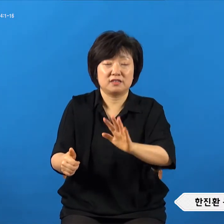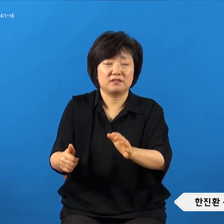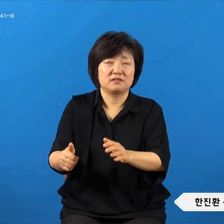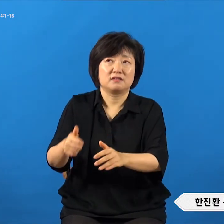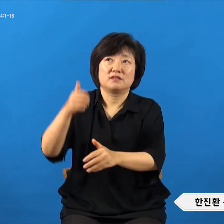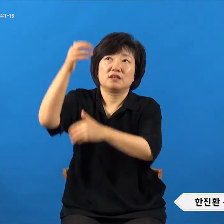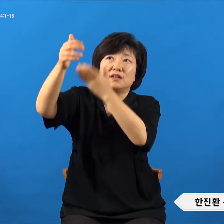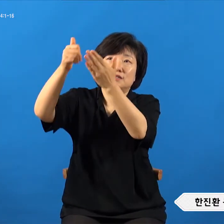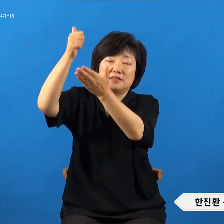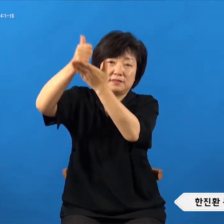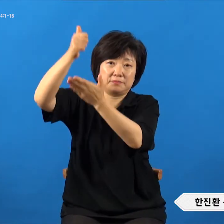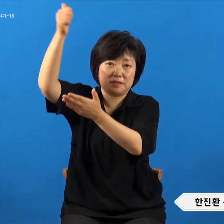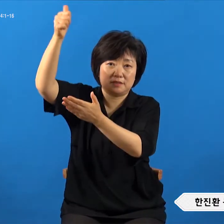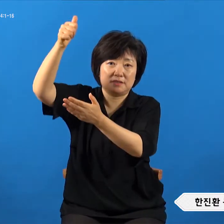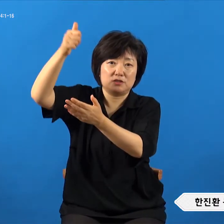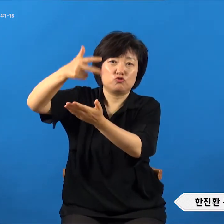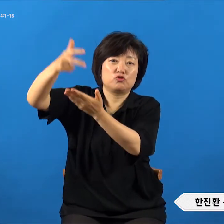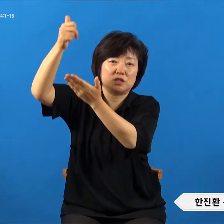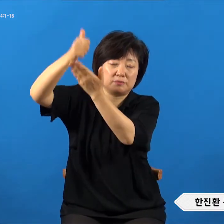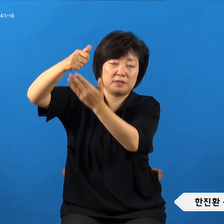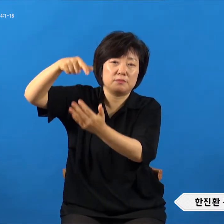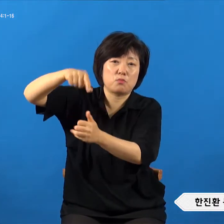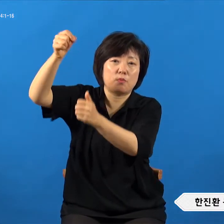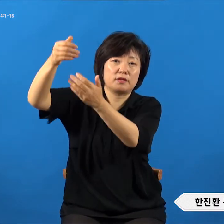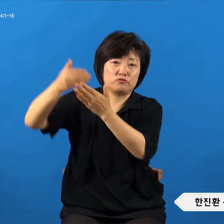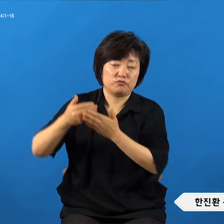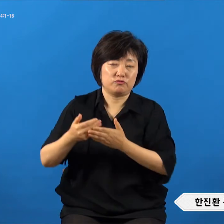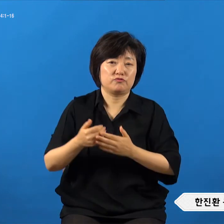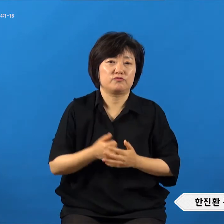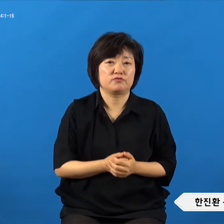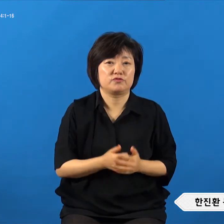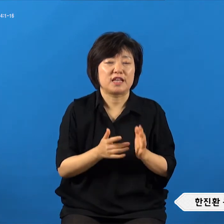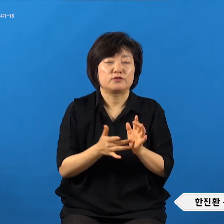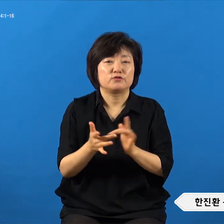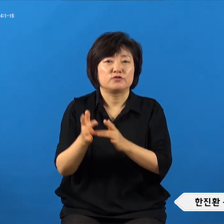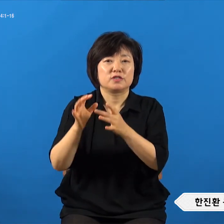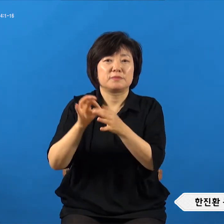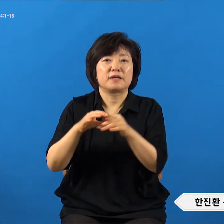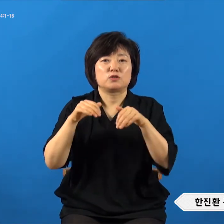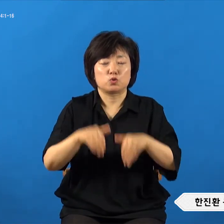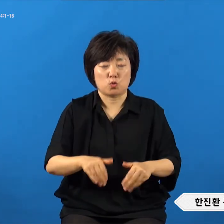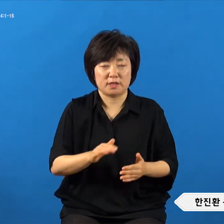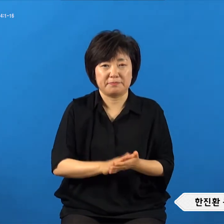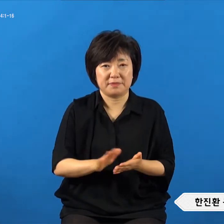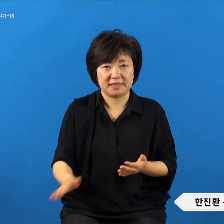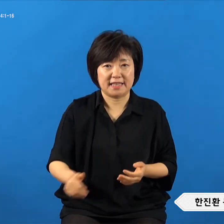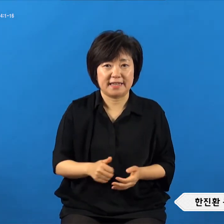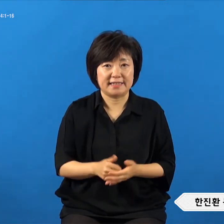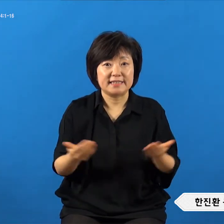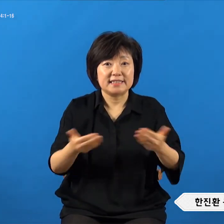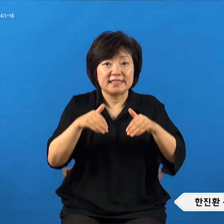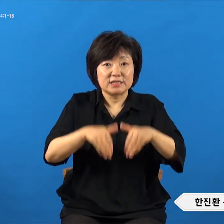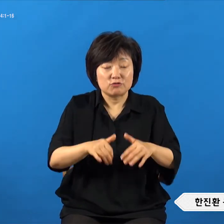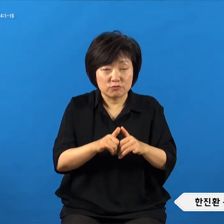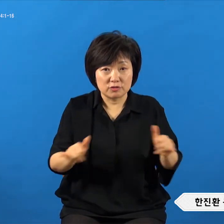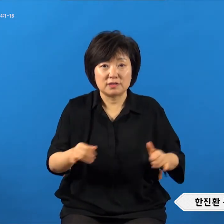직분자는 주님께서 세우신 예수님의 종들입니다. 그래서